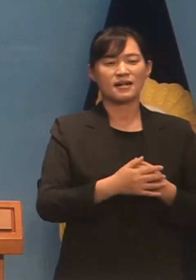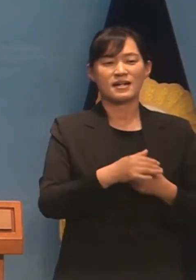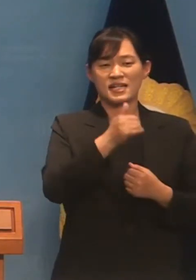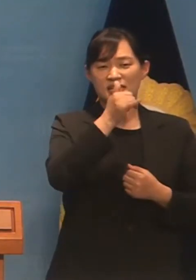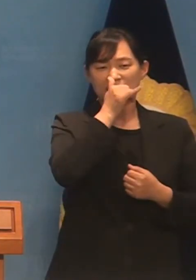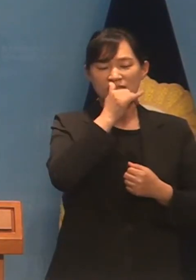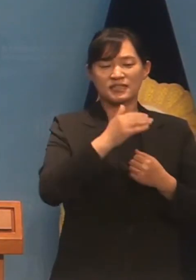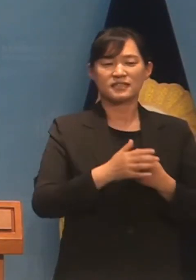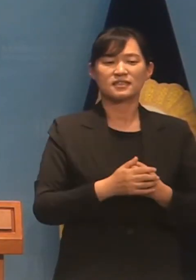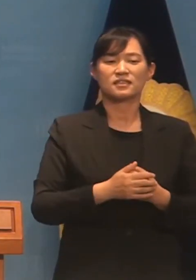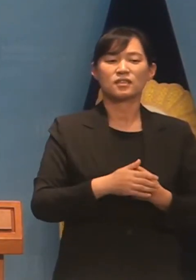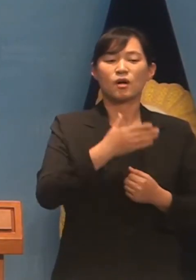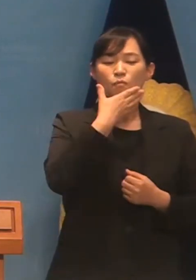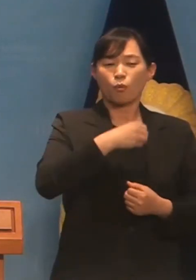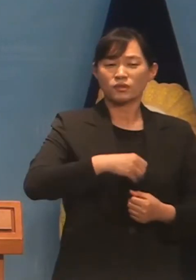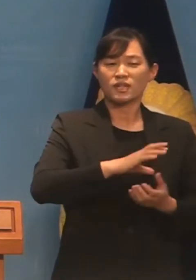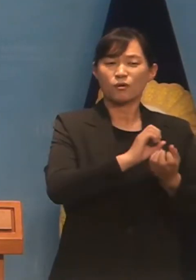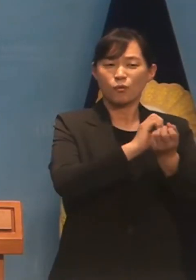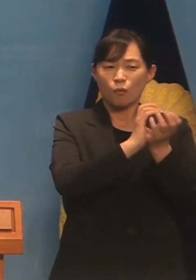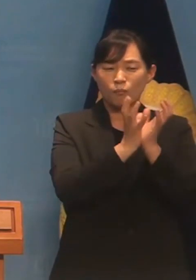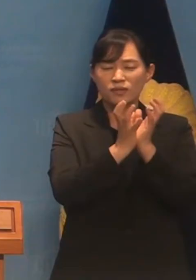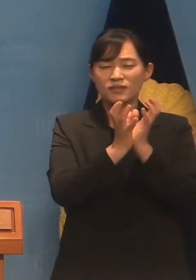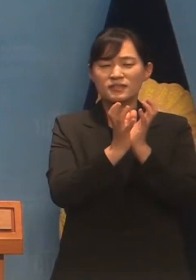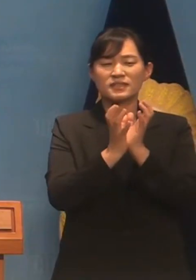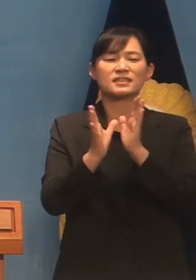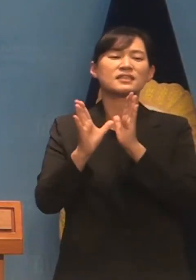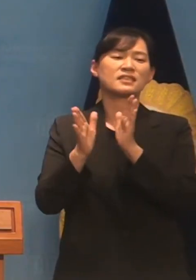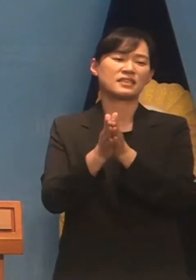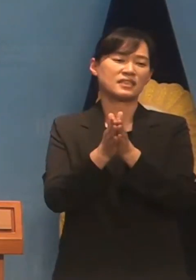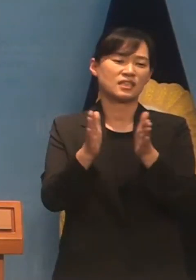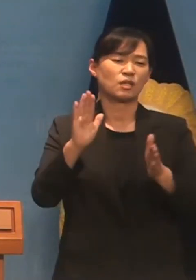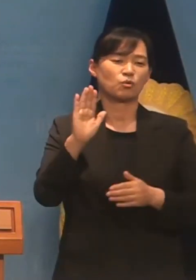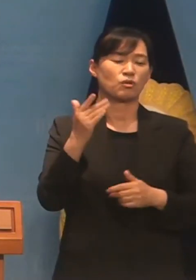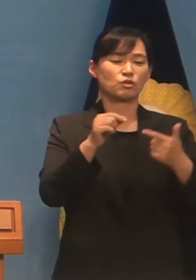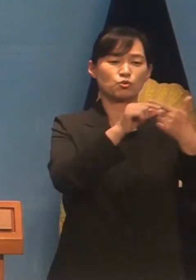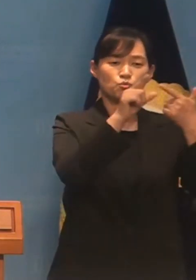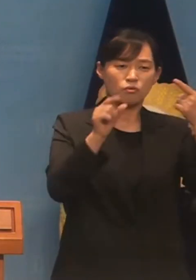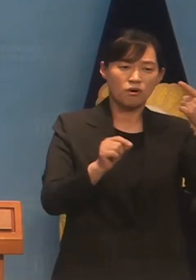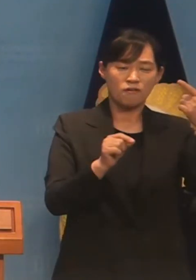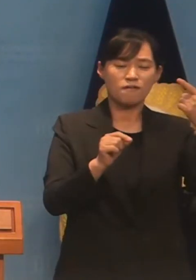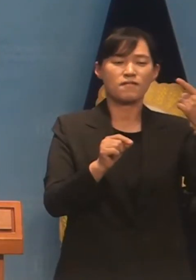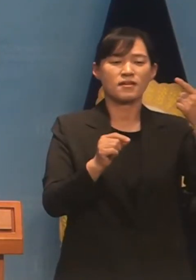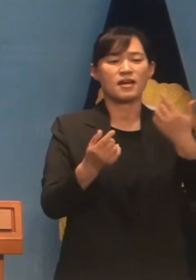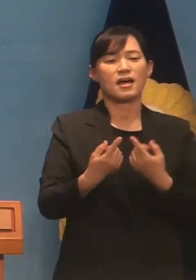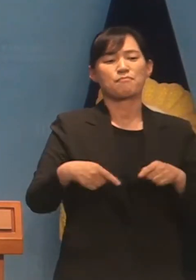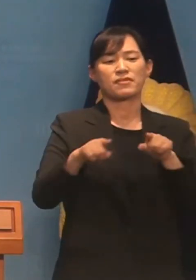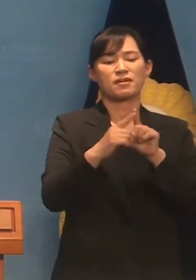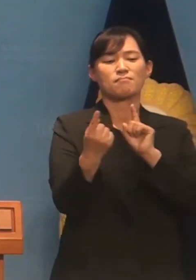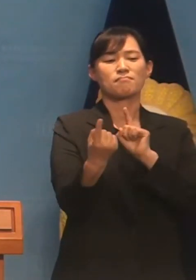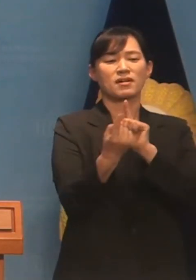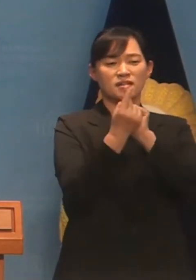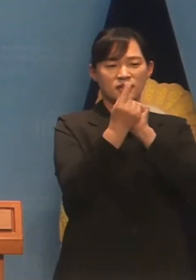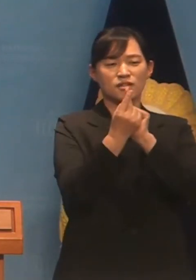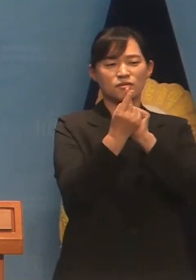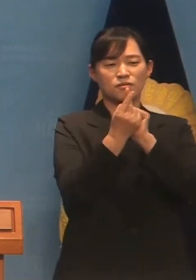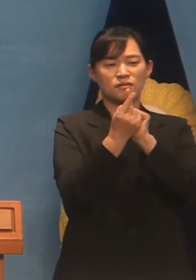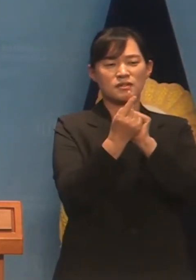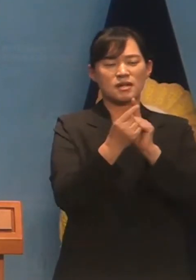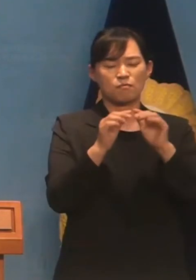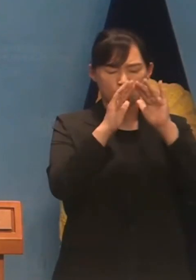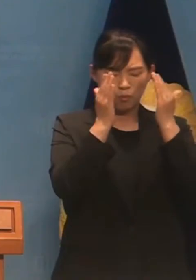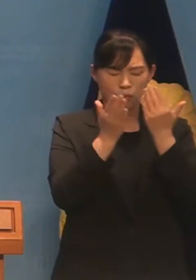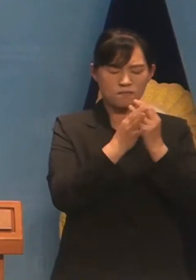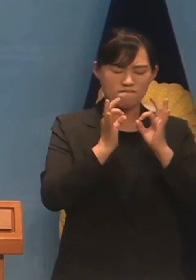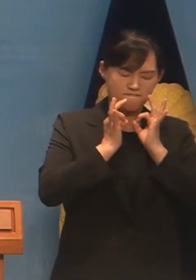숨쉬는 독지가 꽃피는 그런 시작이 되는 6월 저희가 함께 맞도록 헌신의